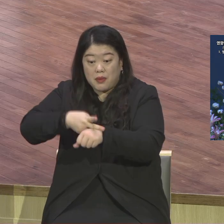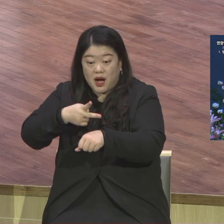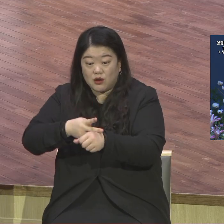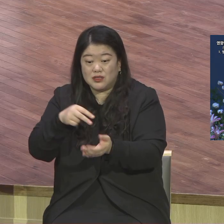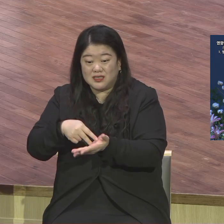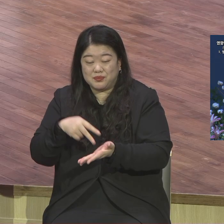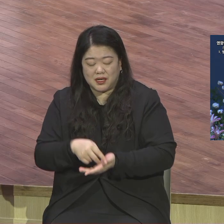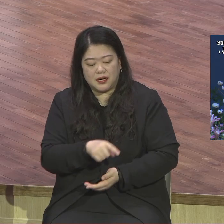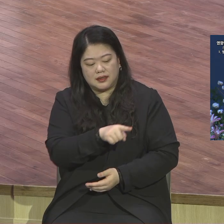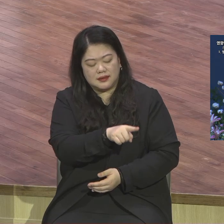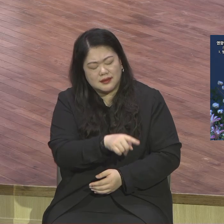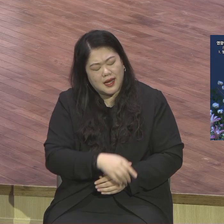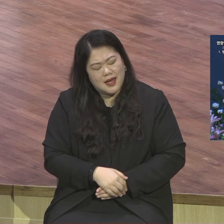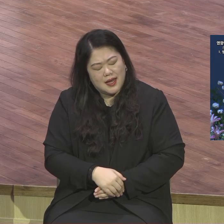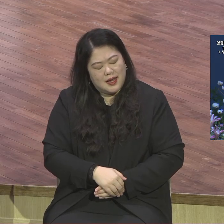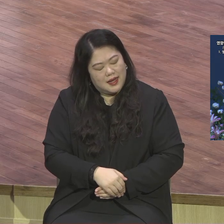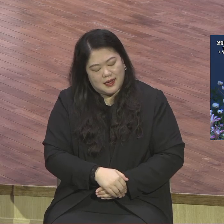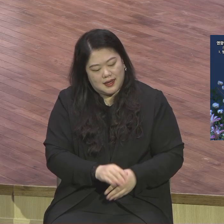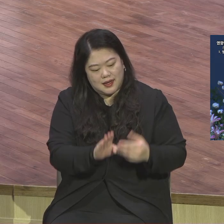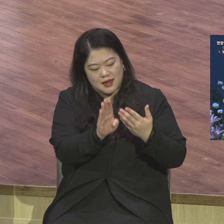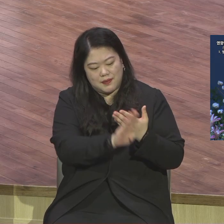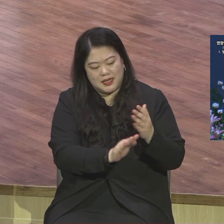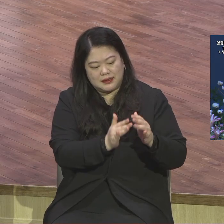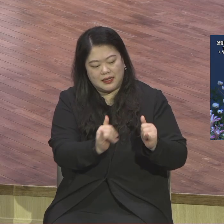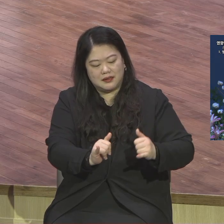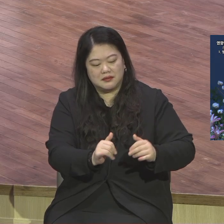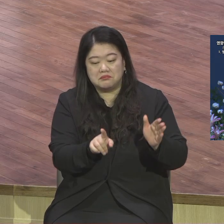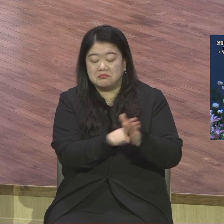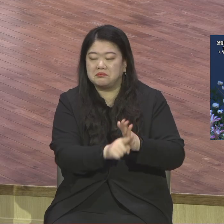삶을 그렇게 살고 있는